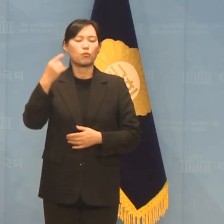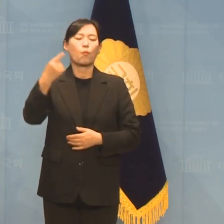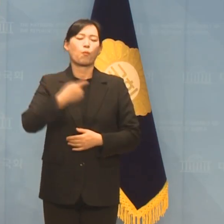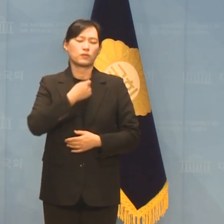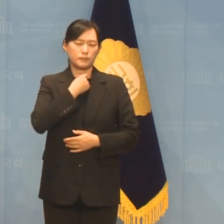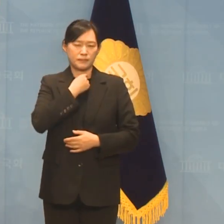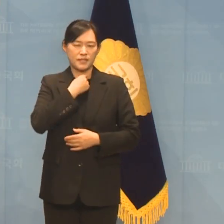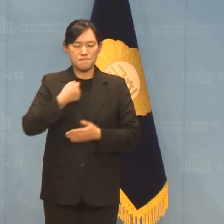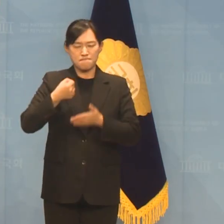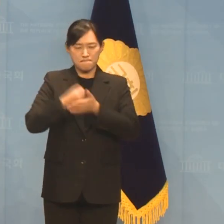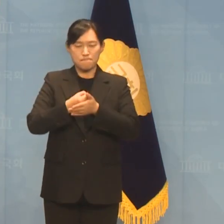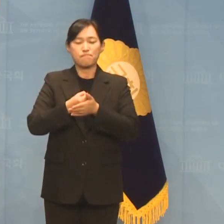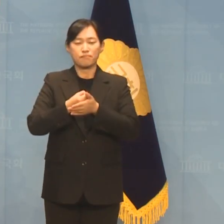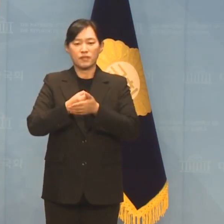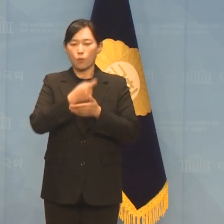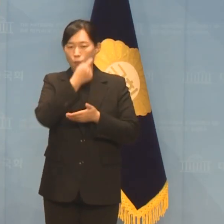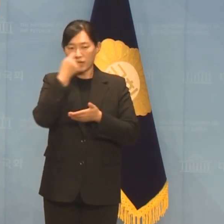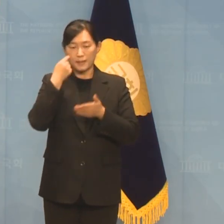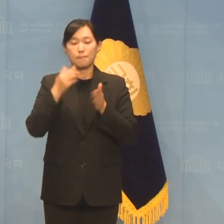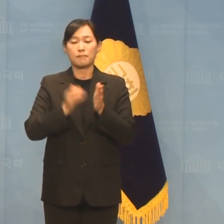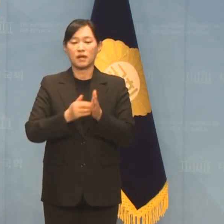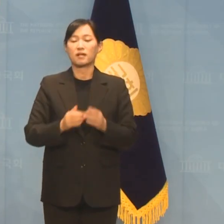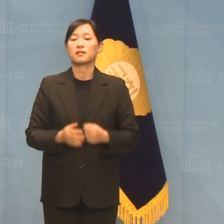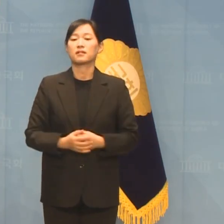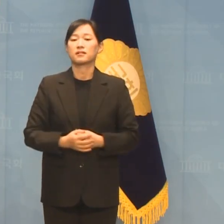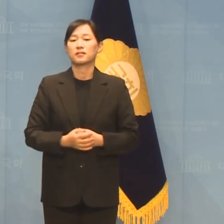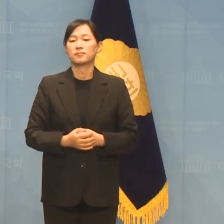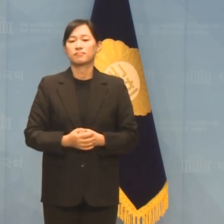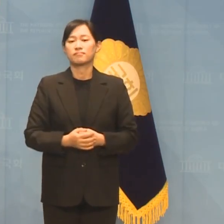기순을 결심한 것을 확인할 수가 있었습니다.